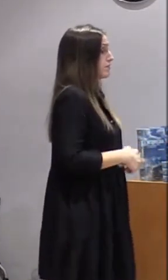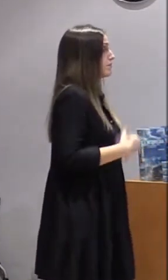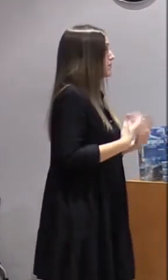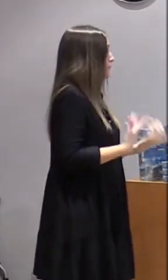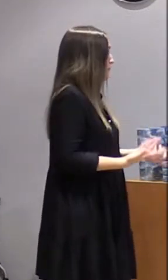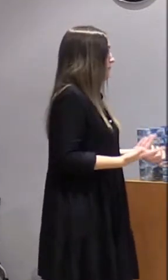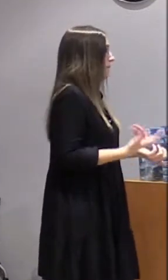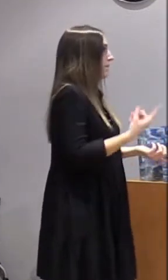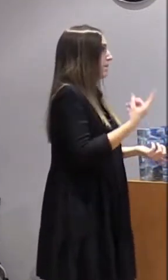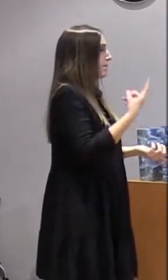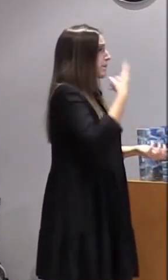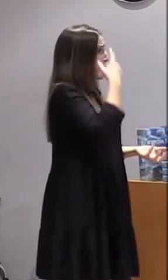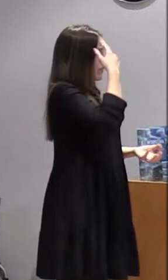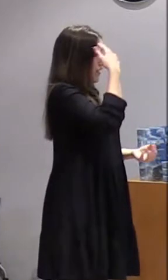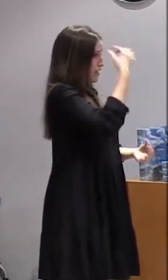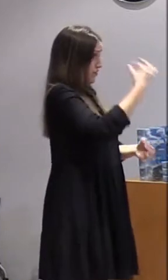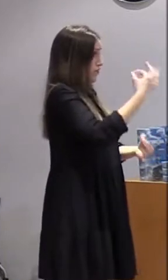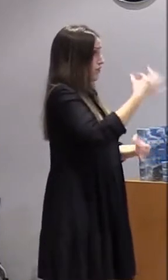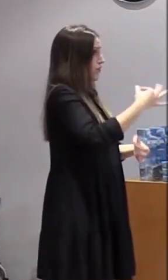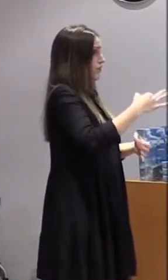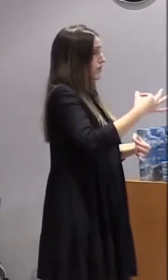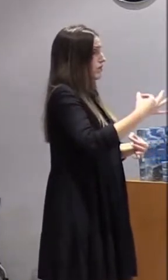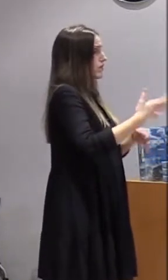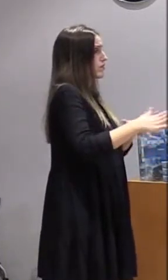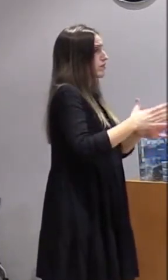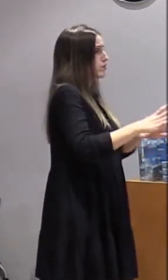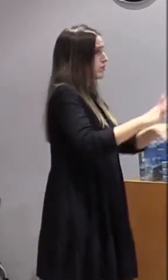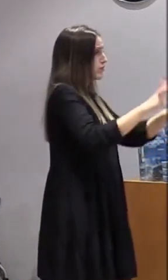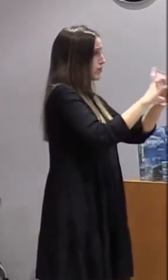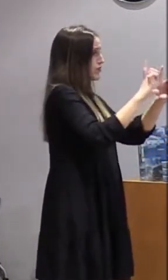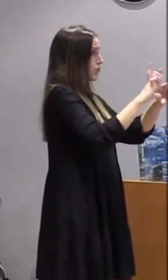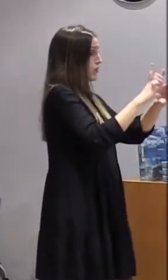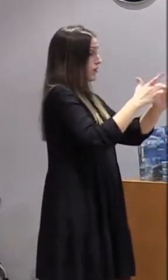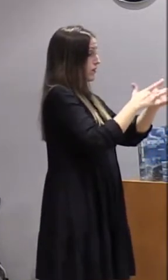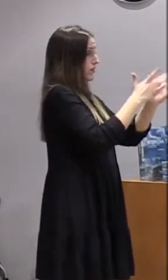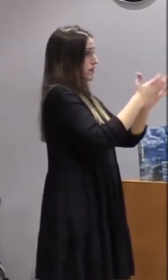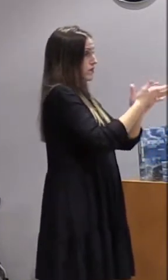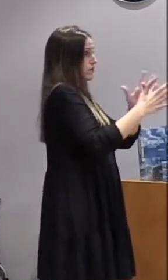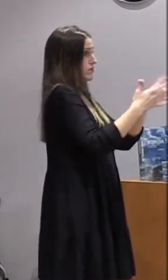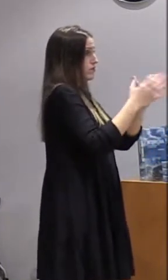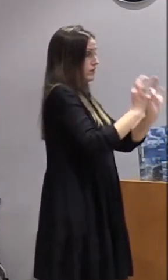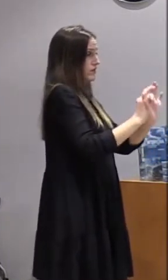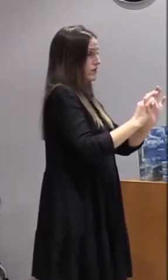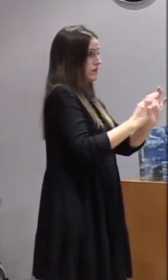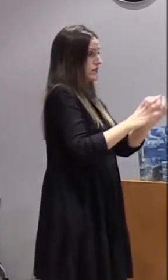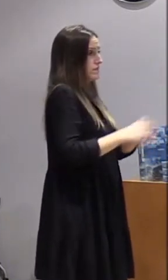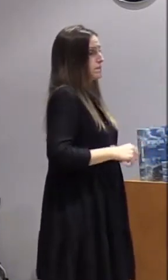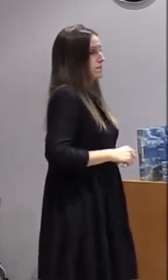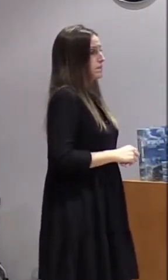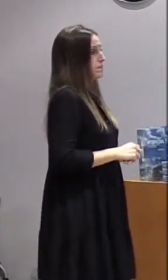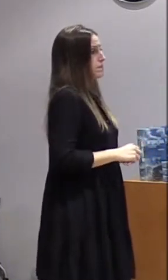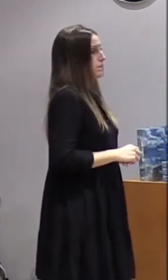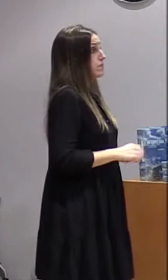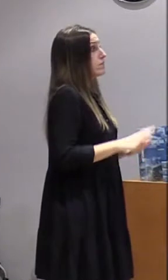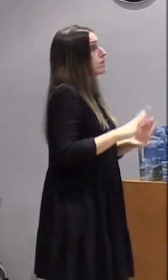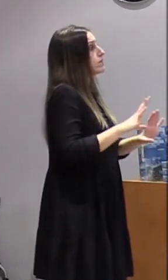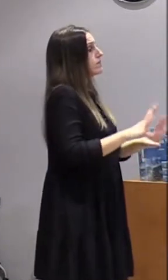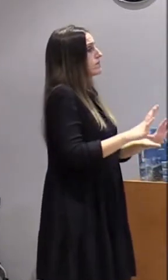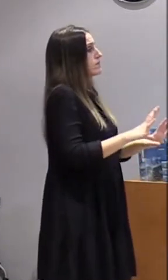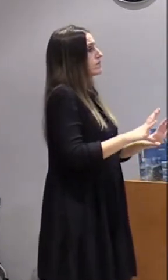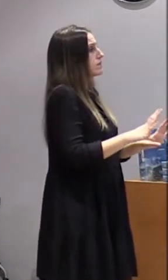tanto es lógico que el aspecto que pueda presentar un Cristo pues sea así, estigmatizado. Sin